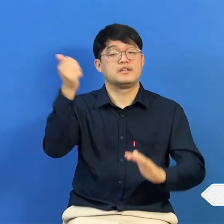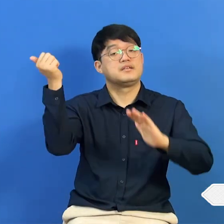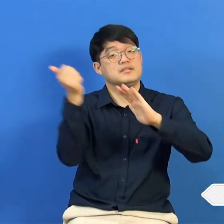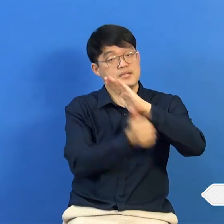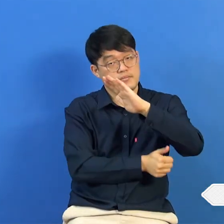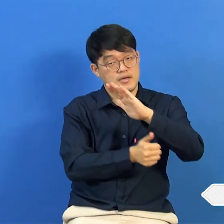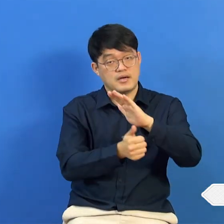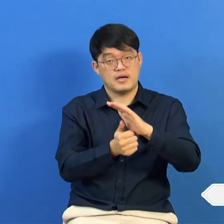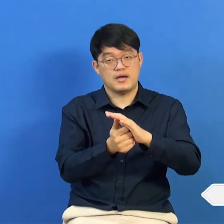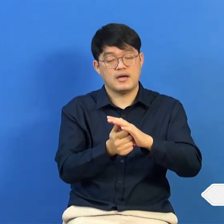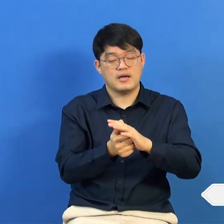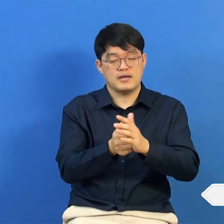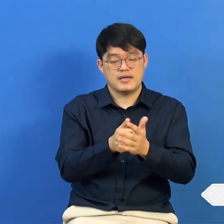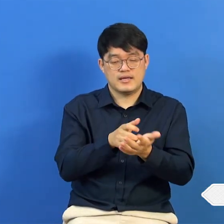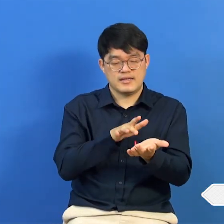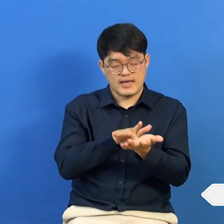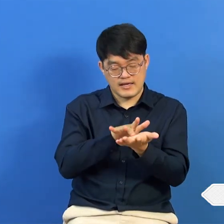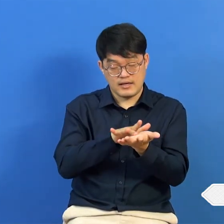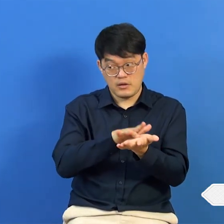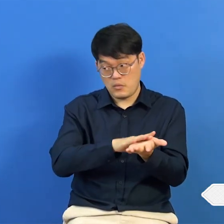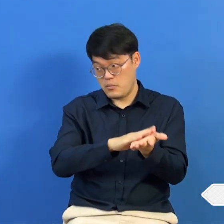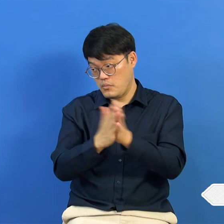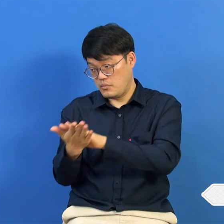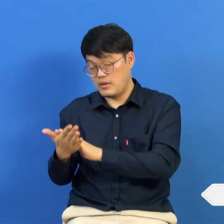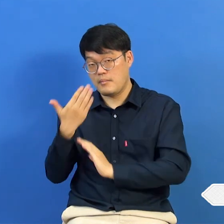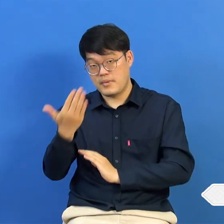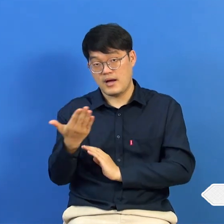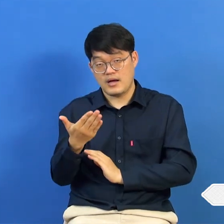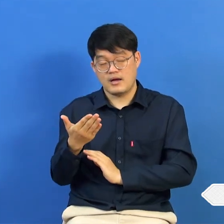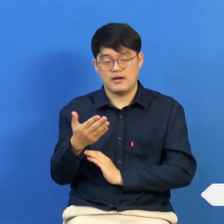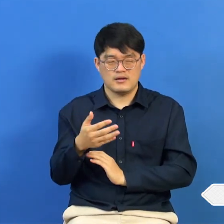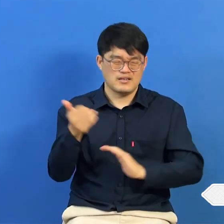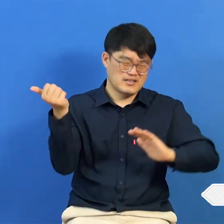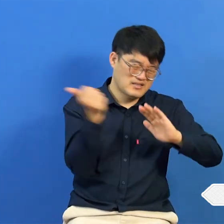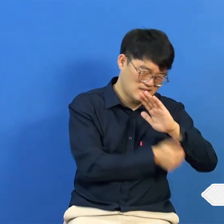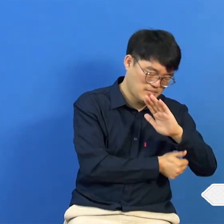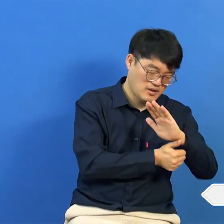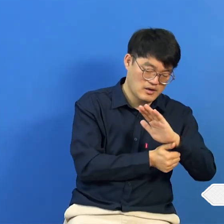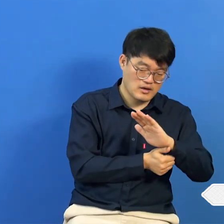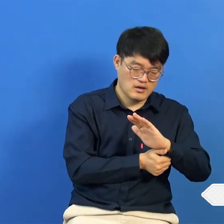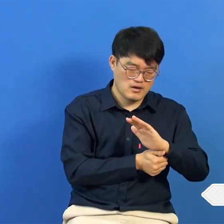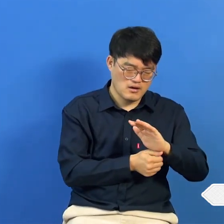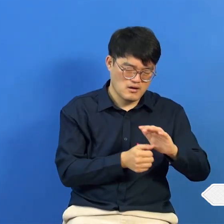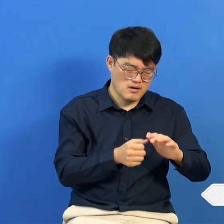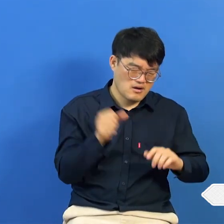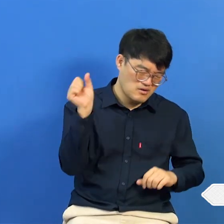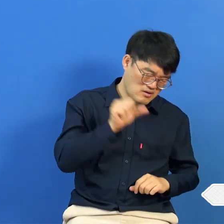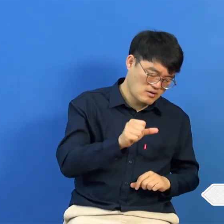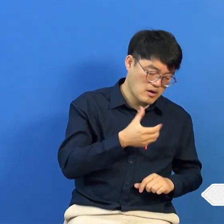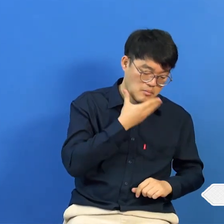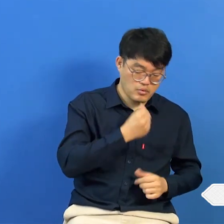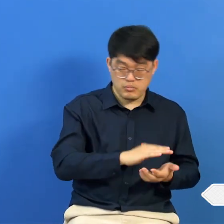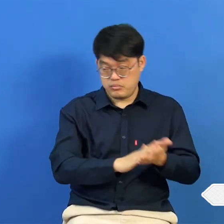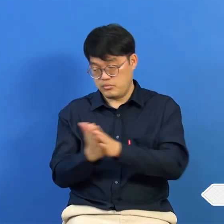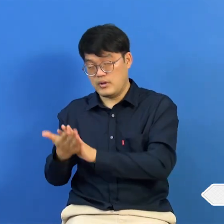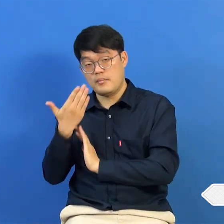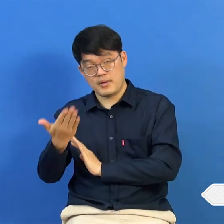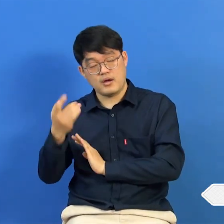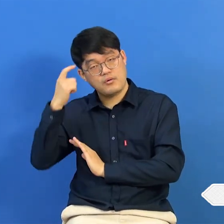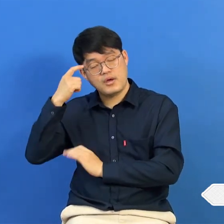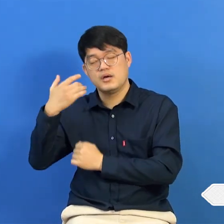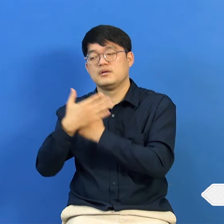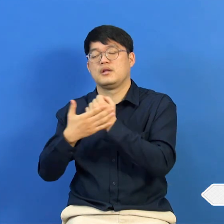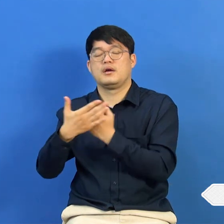약이 될 수 있습니다. 그 실패가 전화위복이 될 수 있습니다. 은혜가 역사하기 때문입니다.